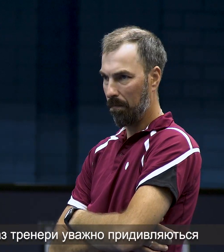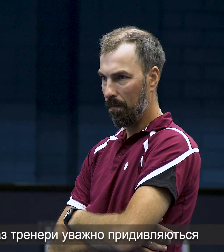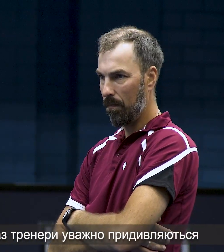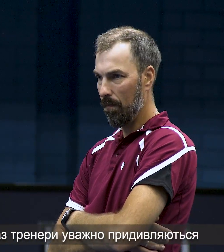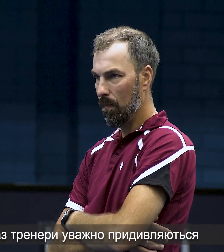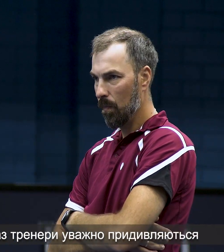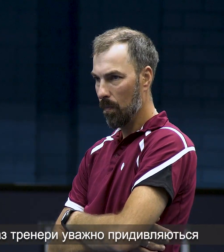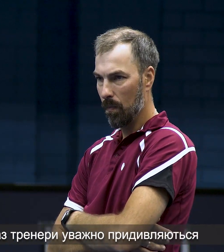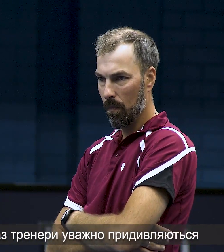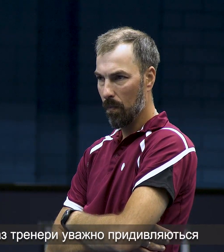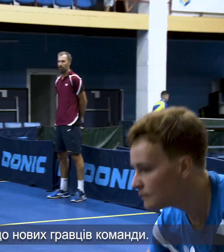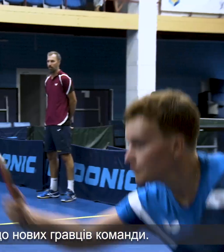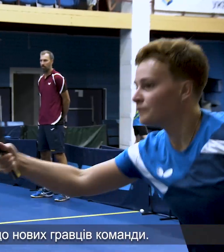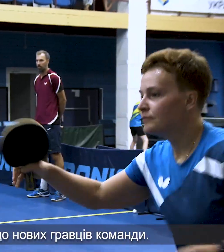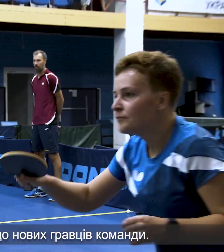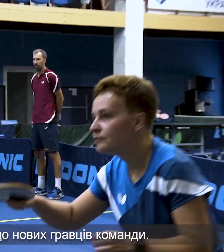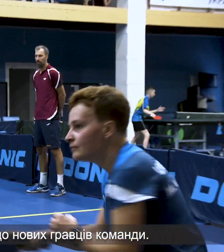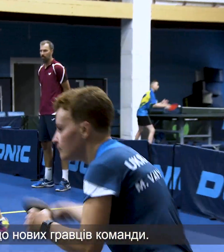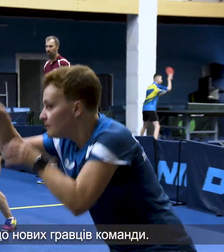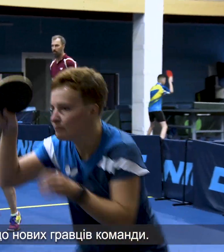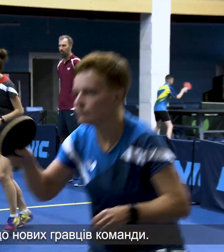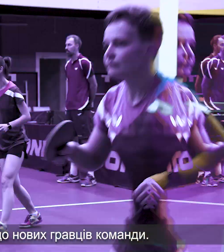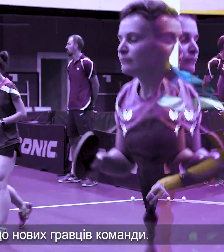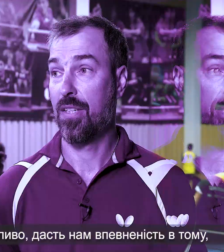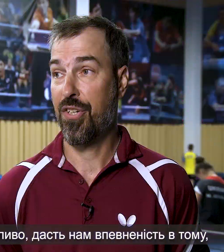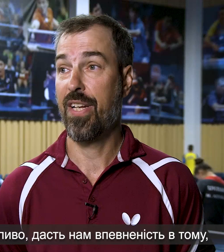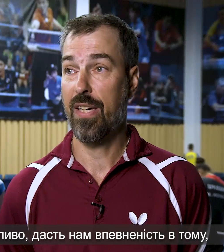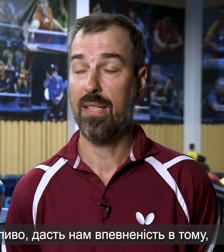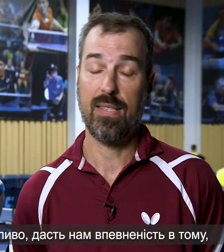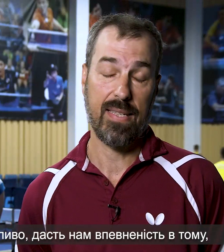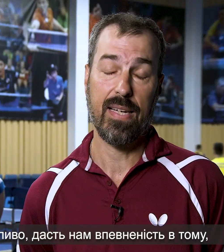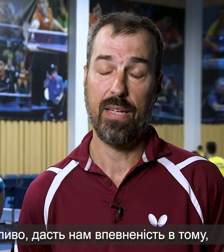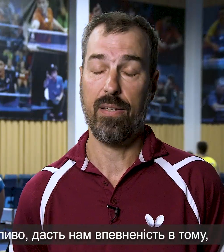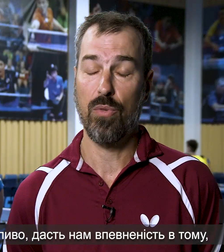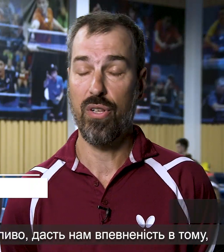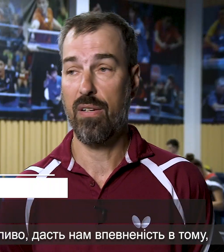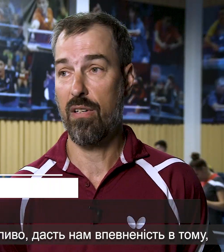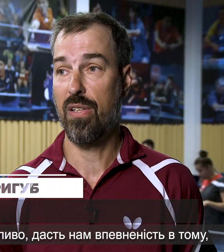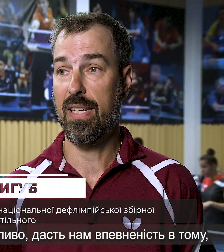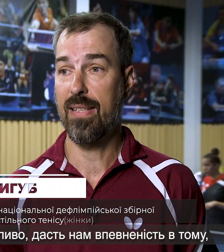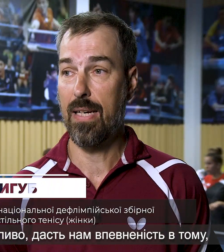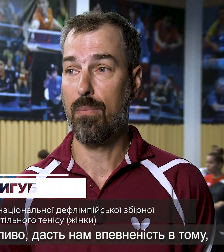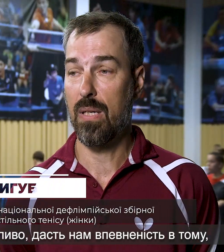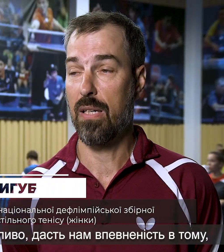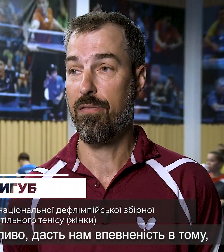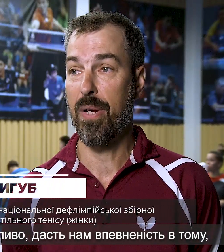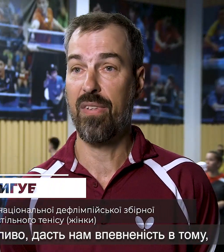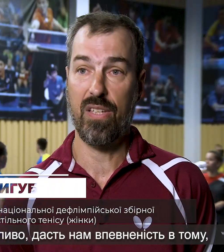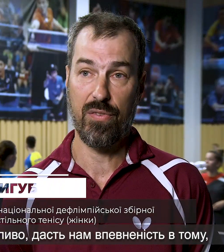зараз тренери уважно придивляються й до нових гравців команди. Ще рік цей, можливо, дасть нам впевненість в